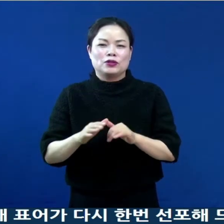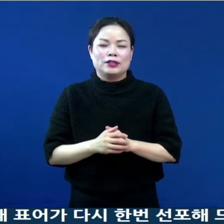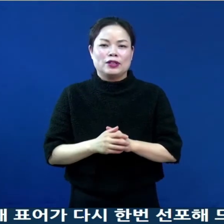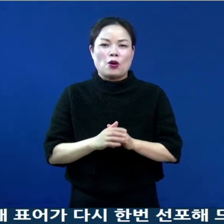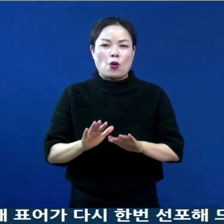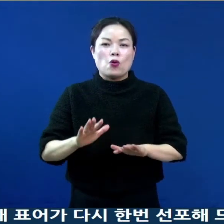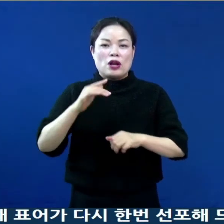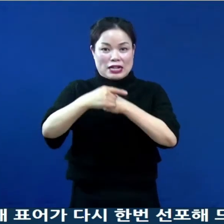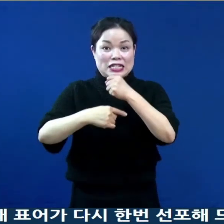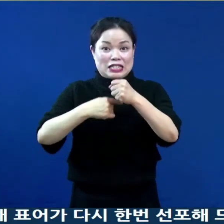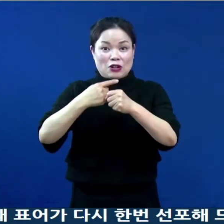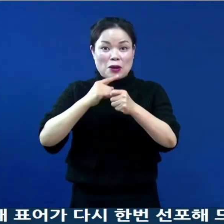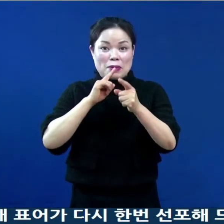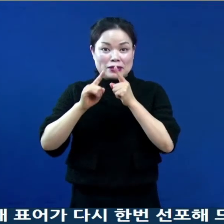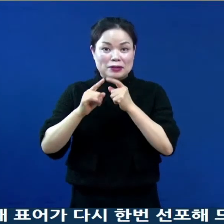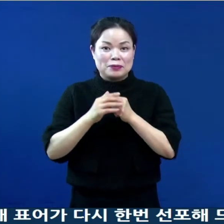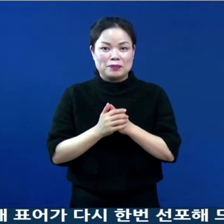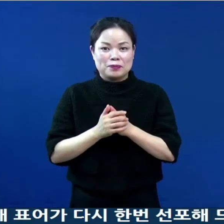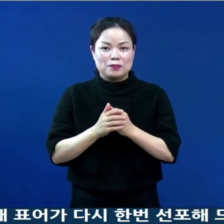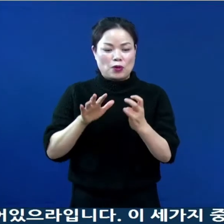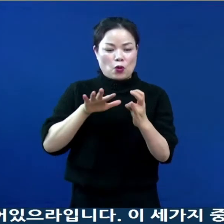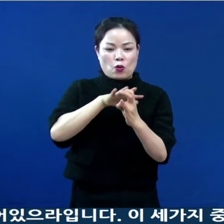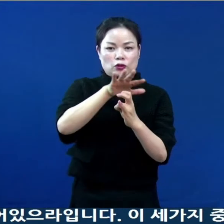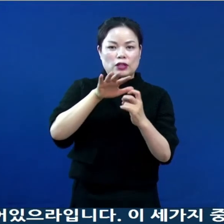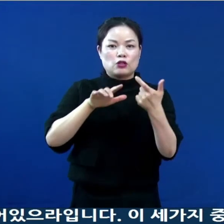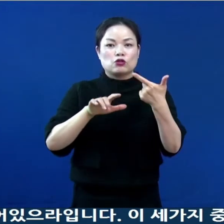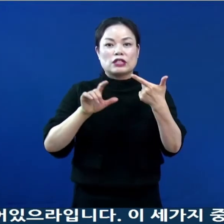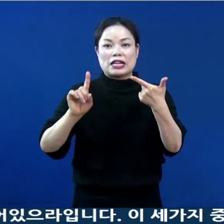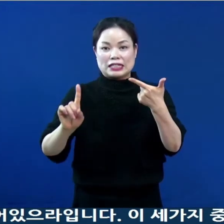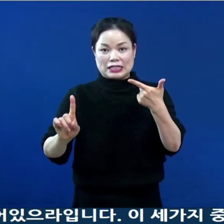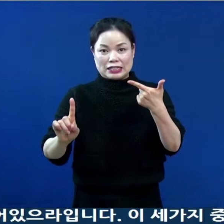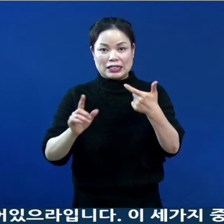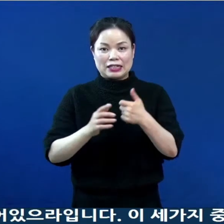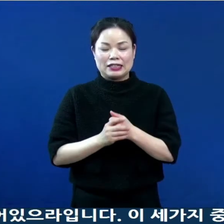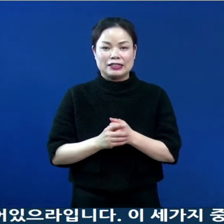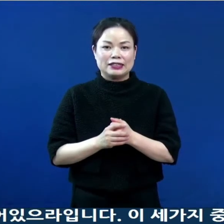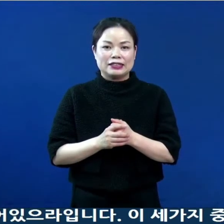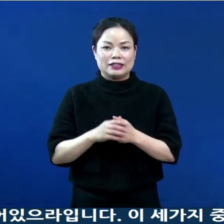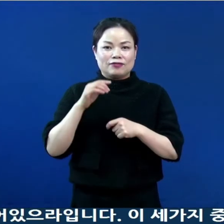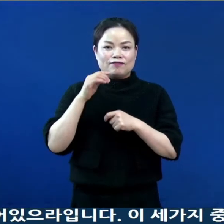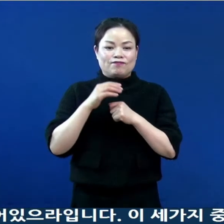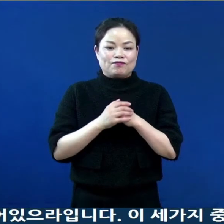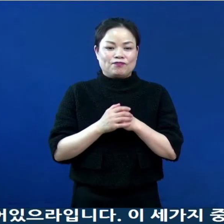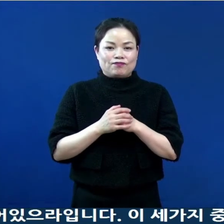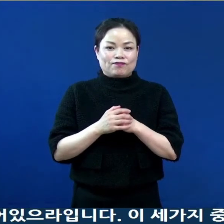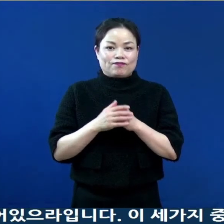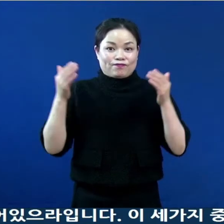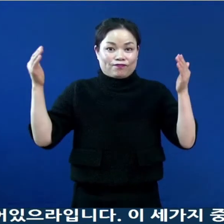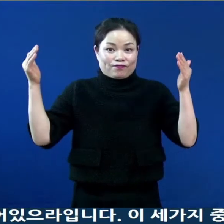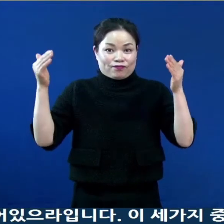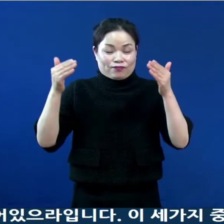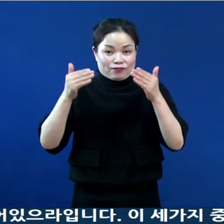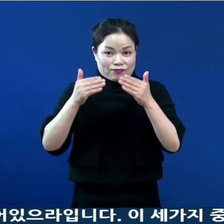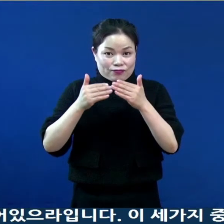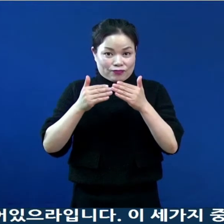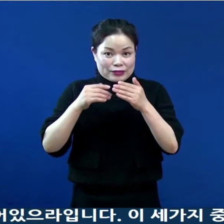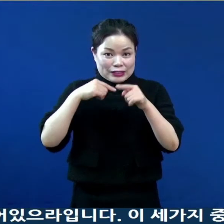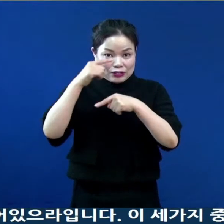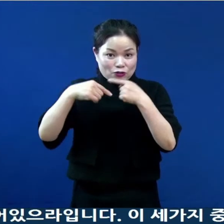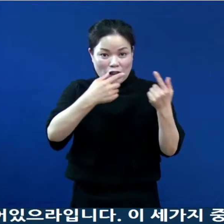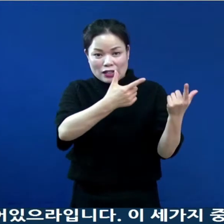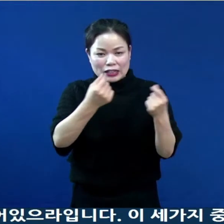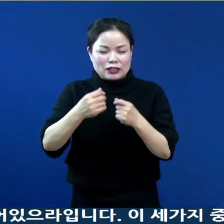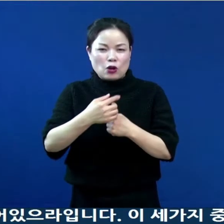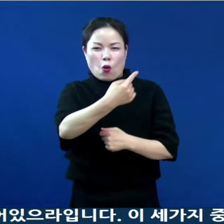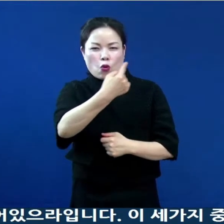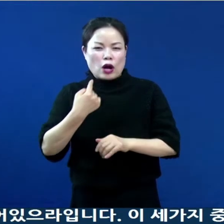요절로 정했습니다. 자, 호세아 6장 1절 같이 보시기 바랍니다. 호세아 6장 1절. 자, 한번 집중해서 오늘 이 본문 읽겠습니다.